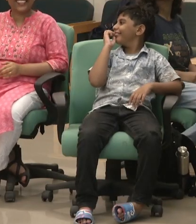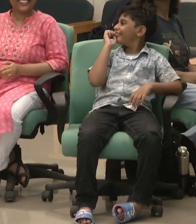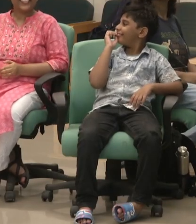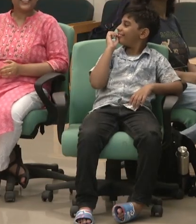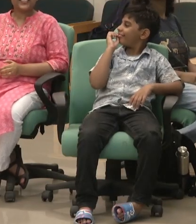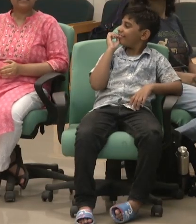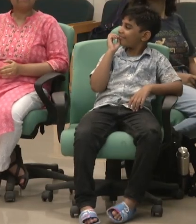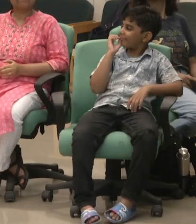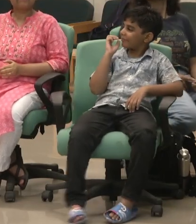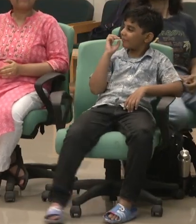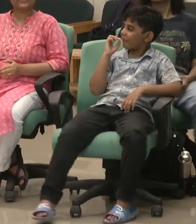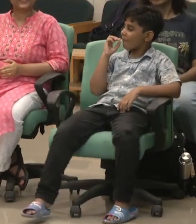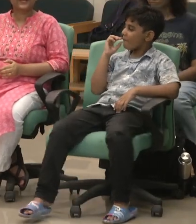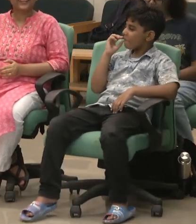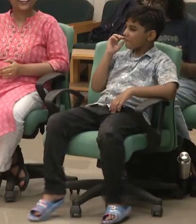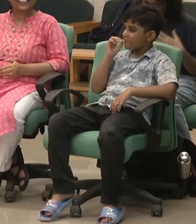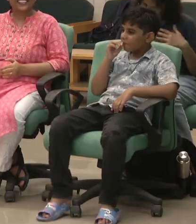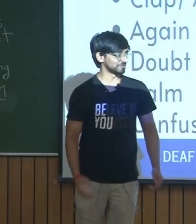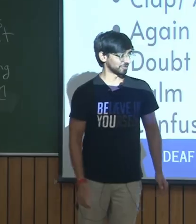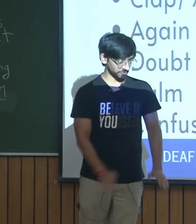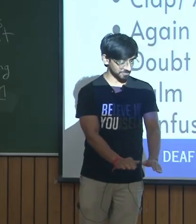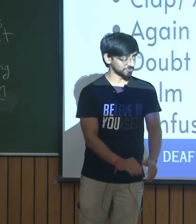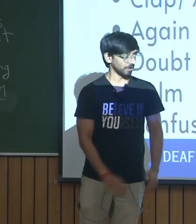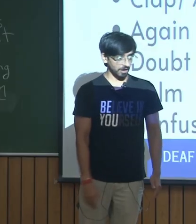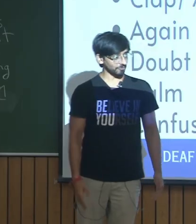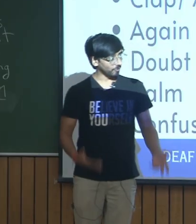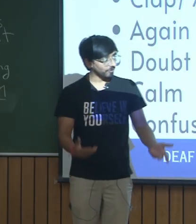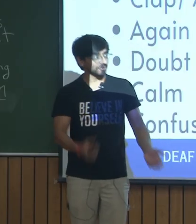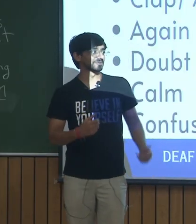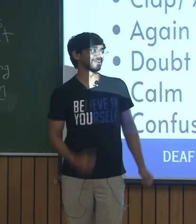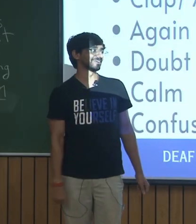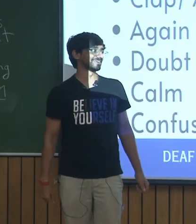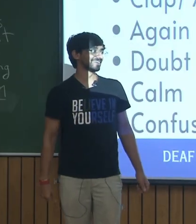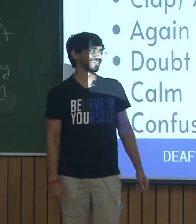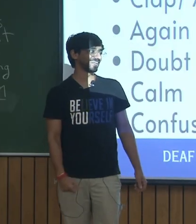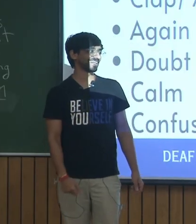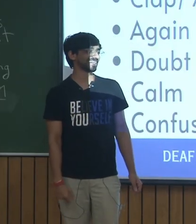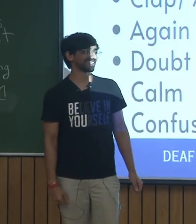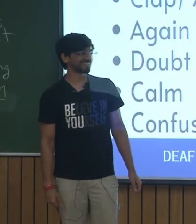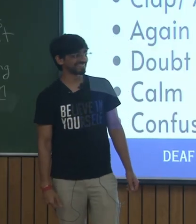फेस एक्सप्रेशन बहुत इंपॉर्टेंट है। किसी डेफ इंडिविजुअल छोटे बच्चों वो और रोने लगेगा।